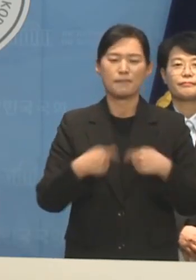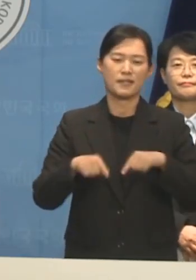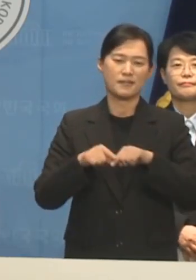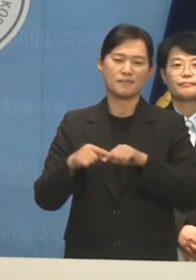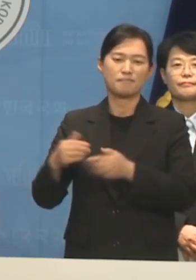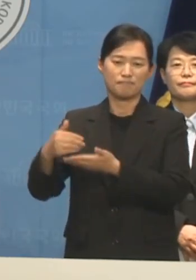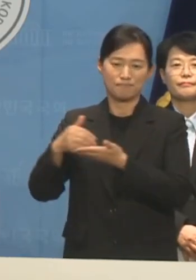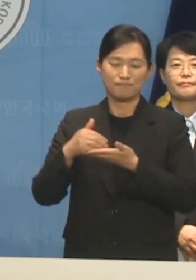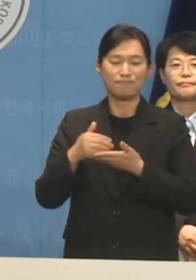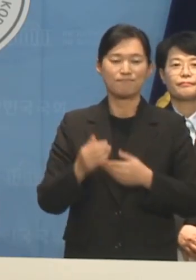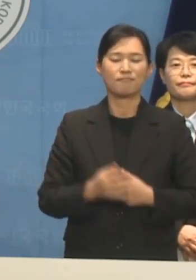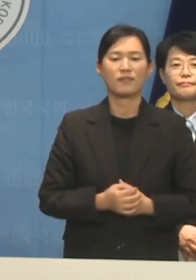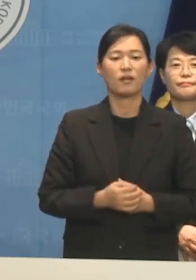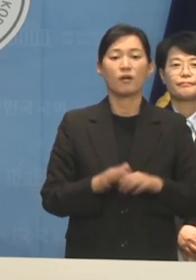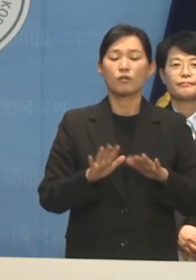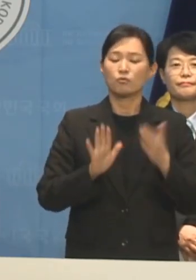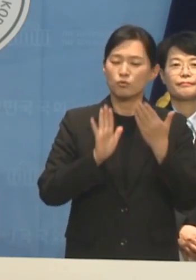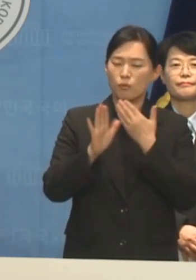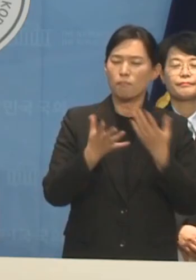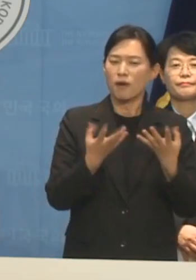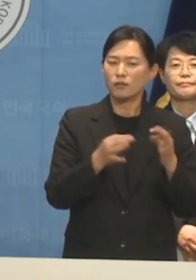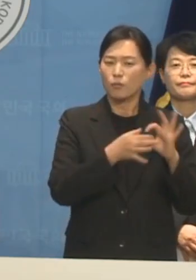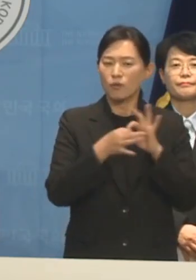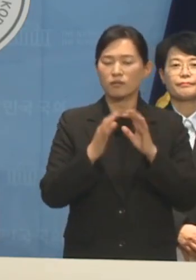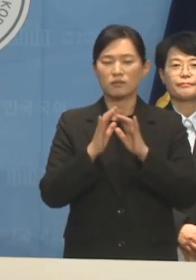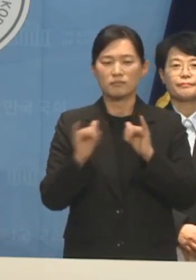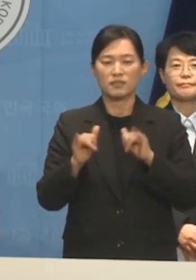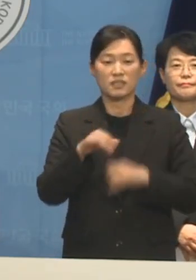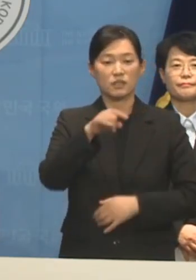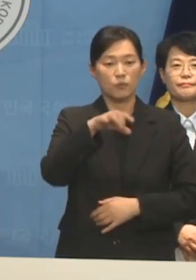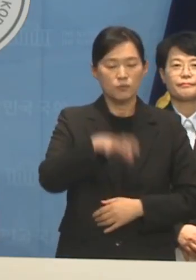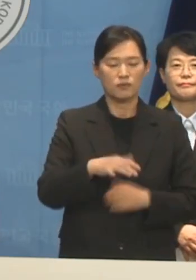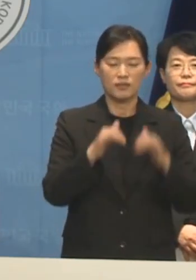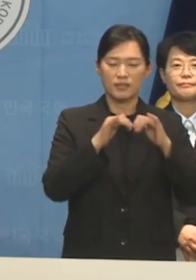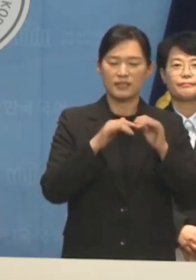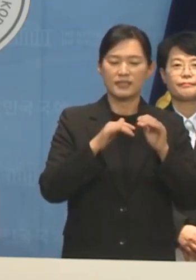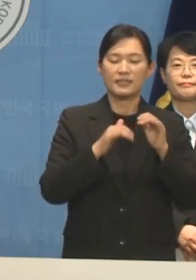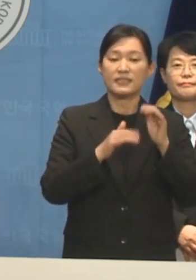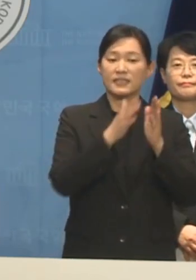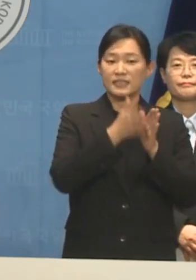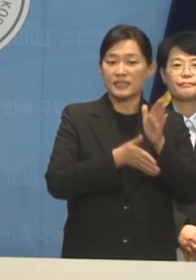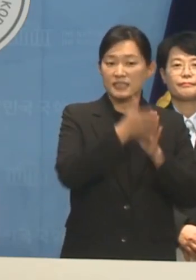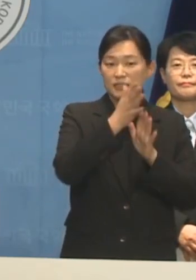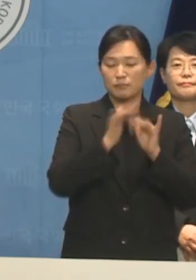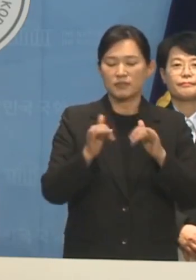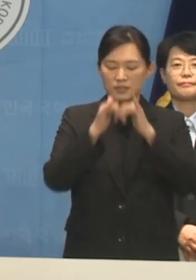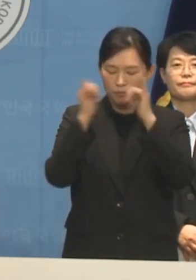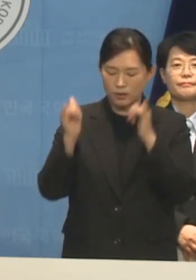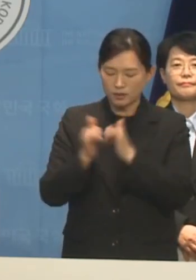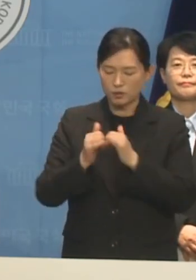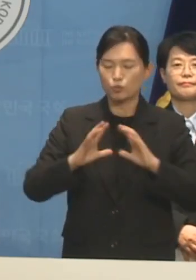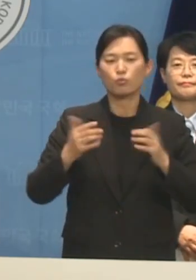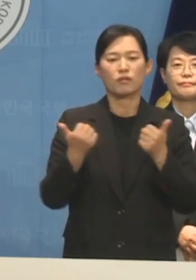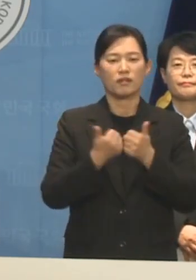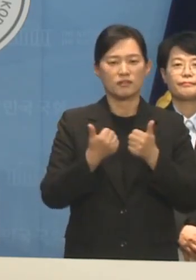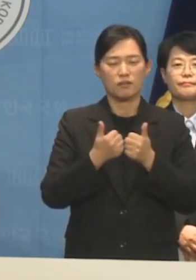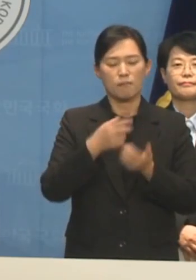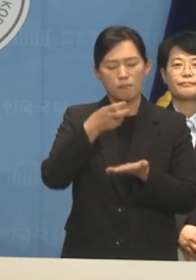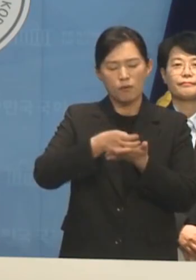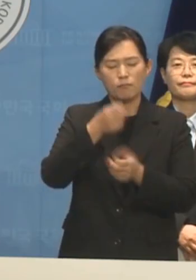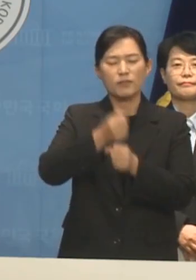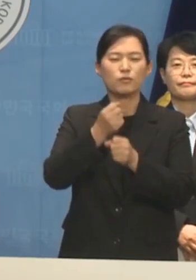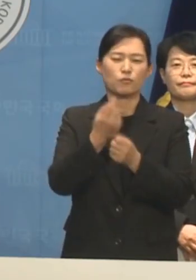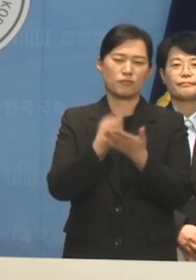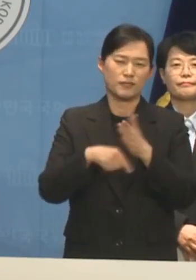주셨습니다. 그 후로 많은 관계자분들이 현장에서, 시민사회에서, 그리고 국회에서 이 법을 만들기 위해서